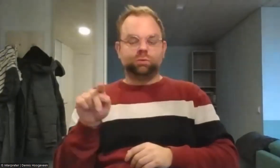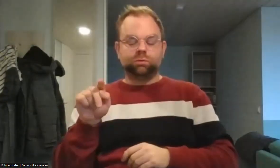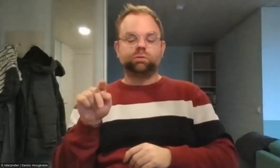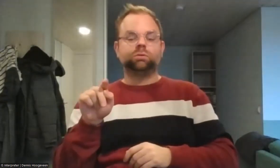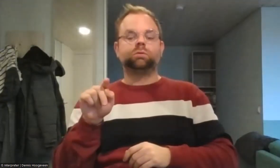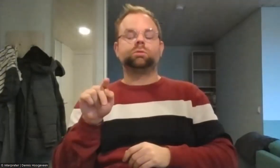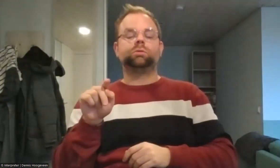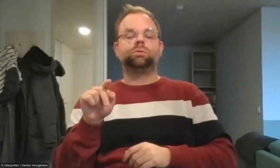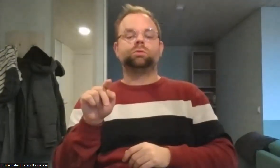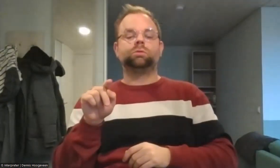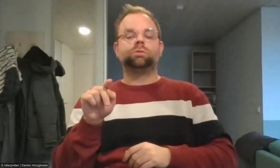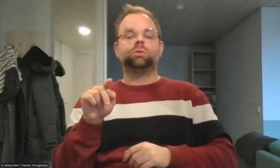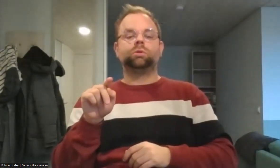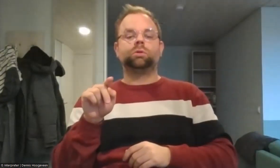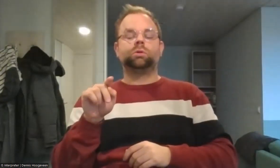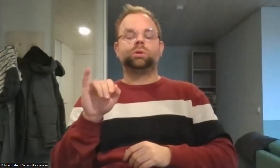ida-secretariat.org.